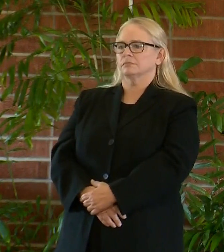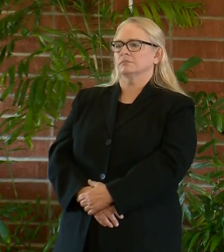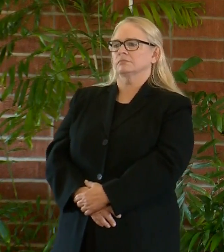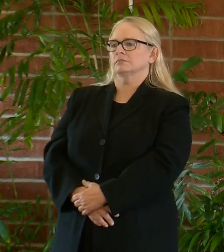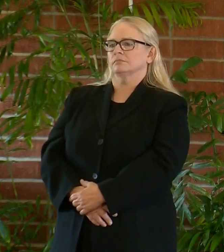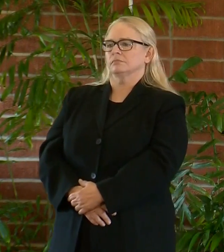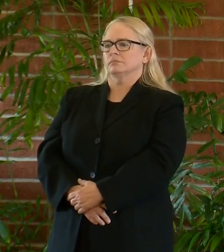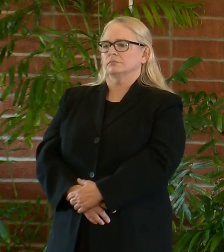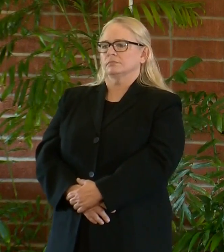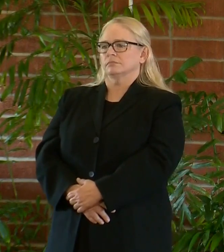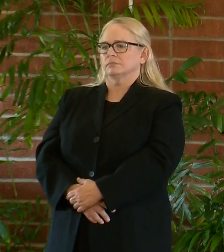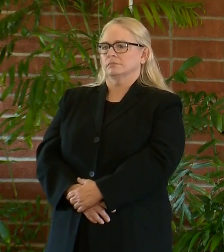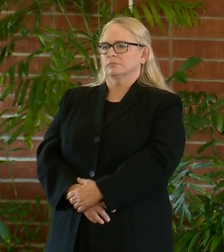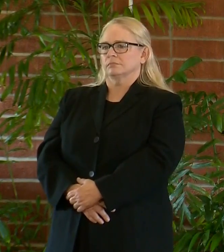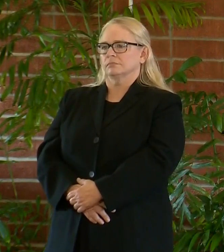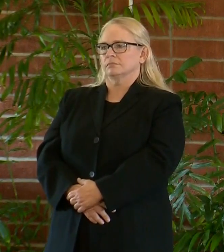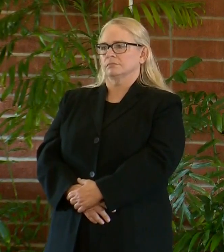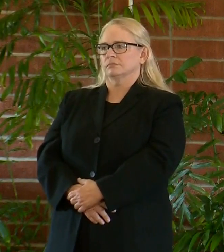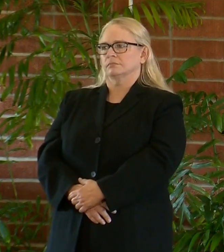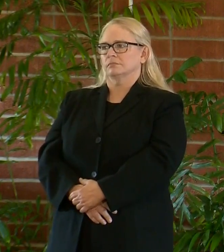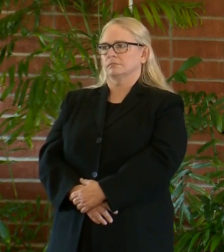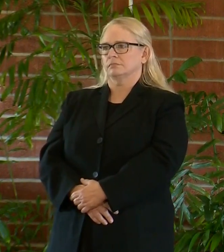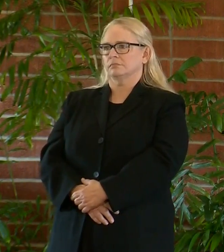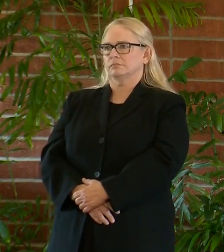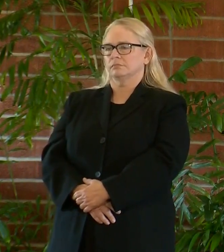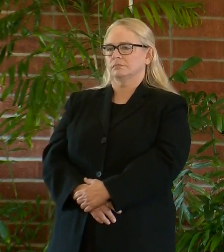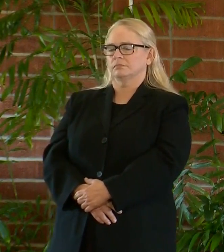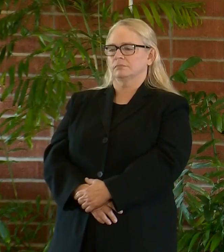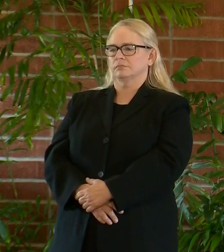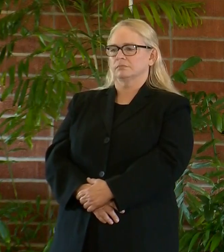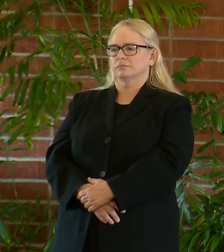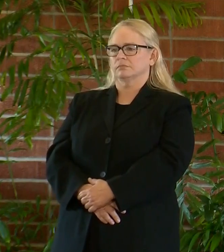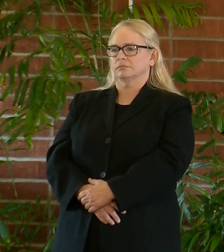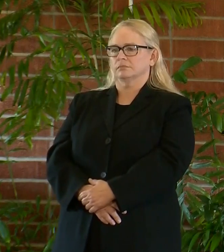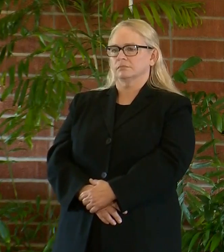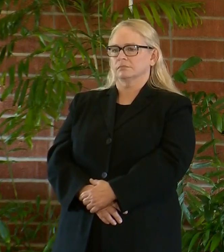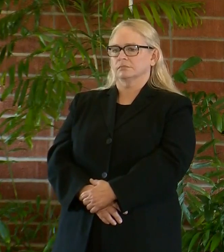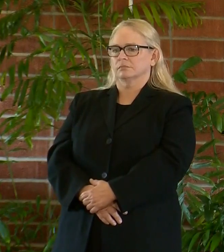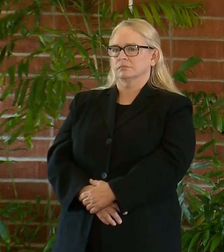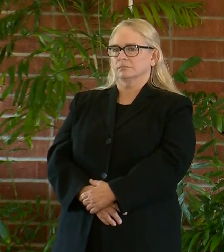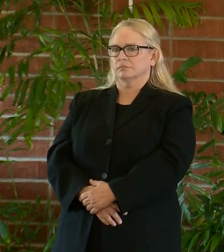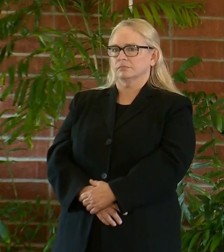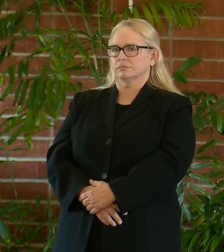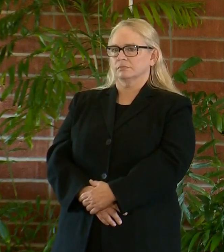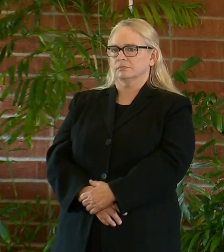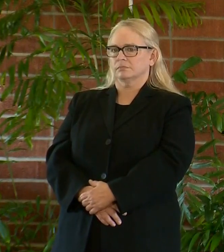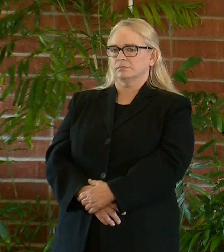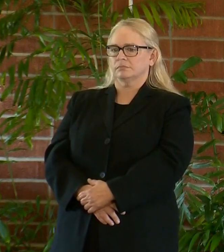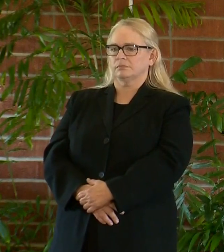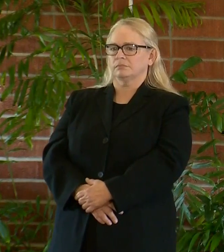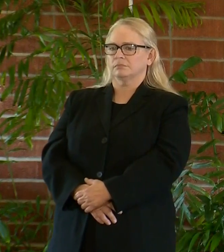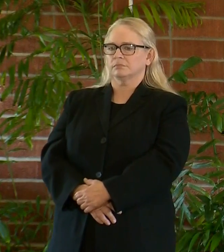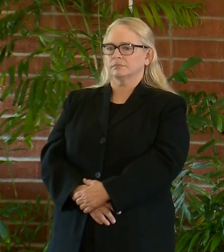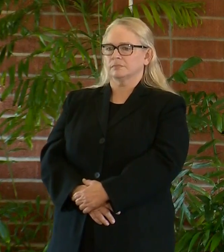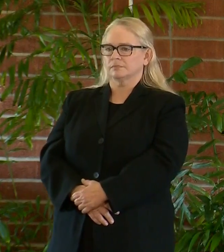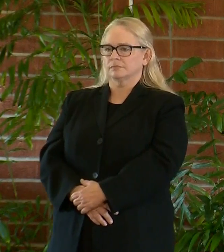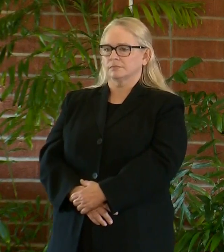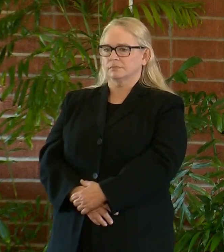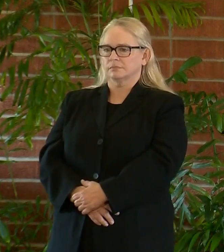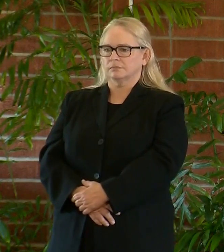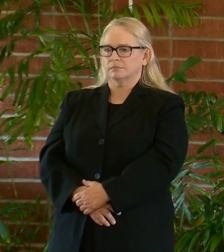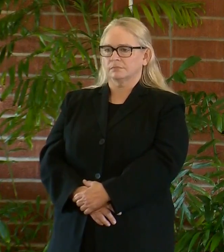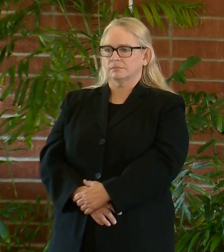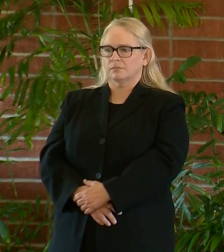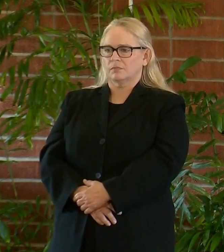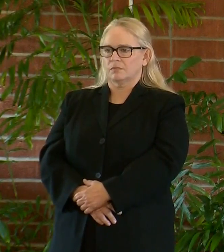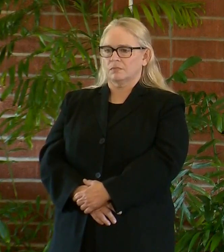latinos con relación al COVID, al coronavirus? Y es una situación tan profundamente preocupante que la quiero discutir